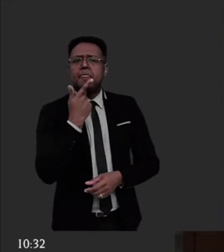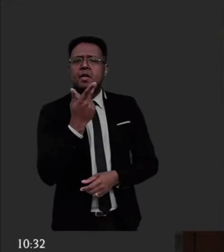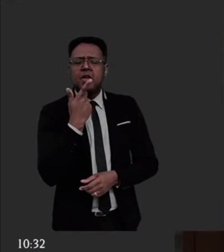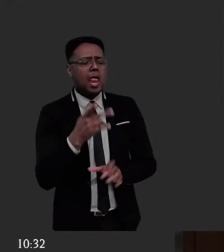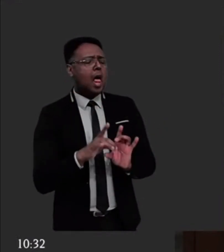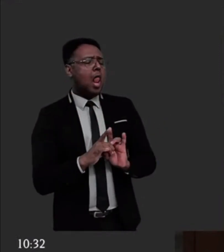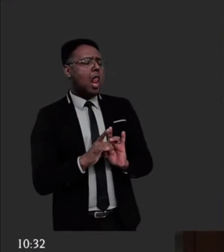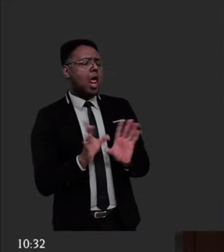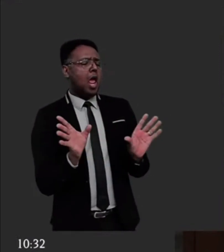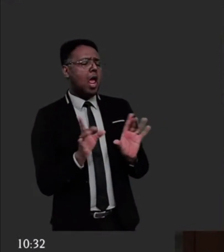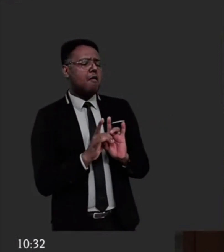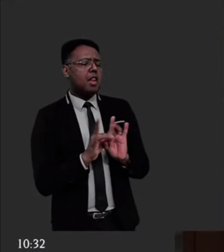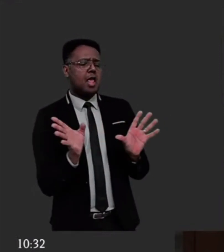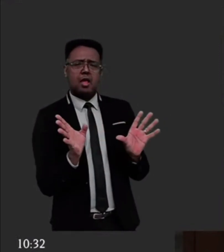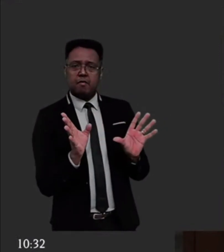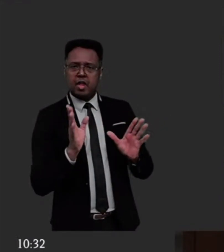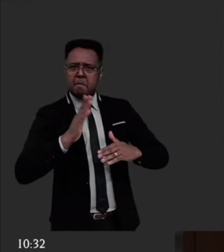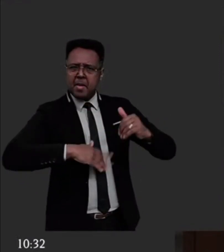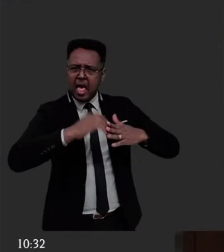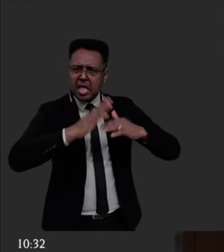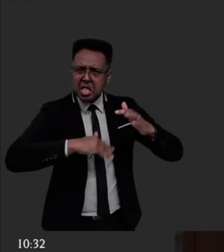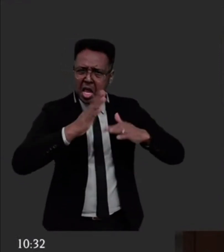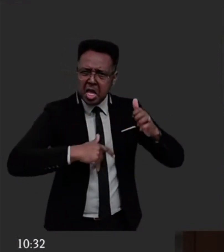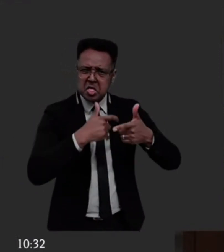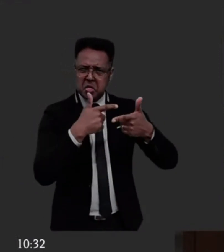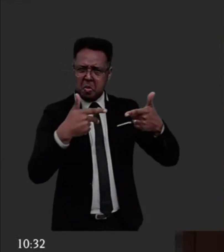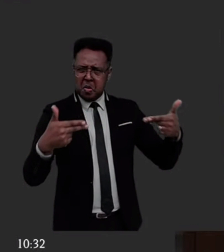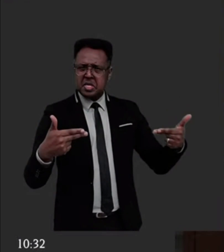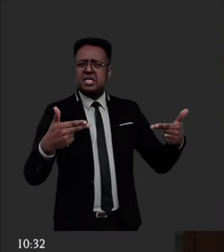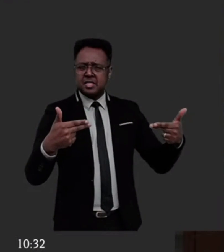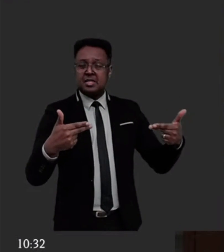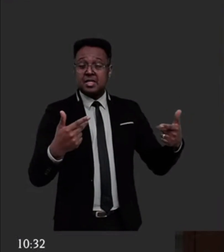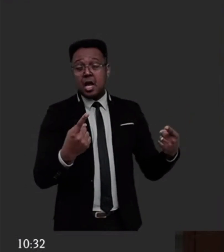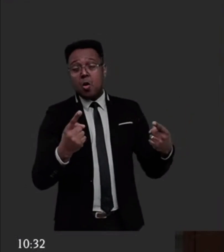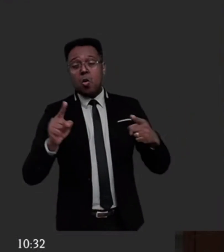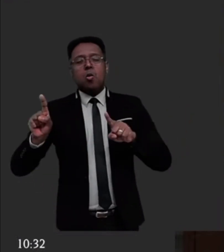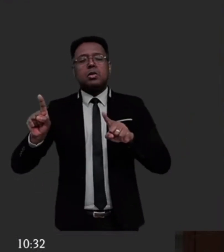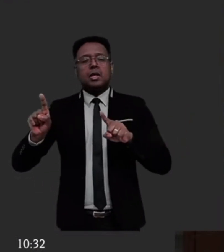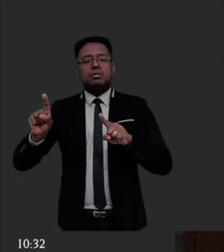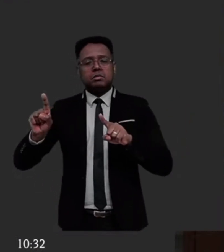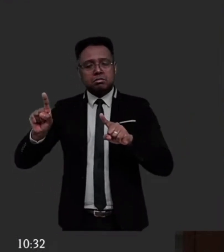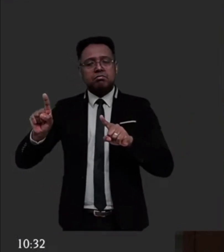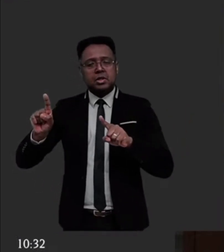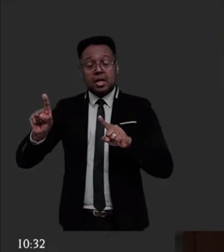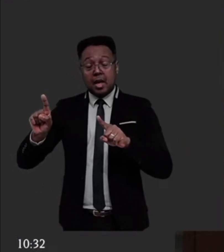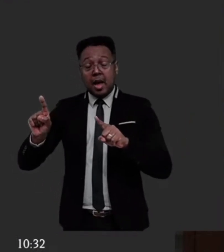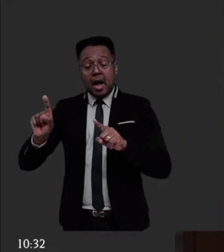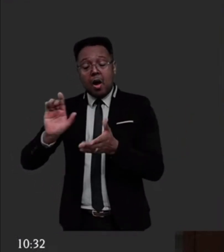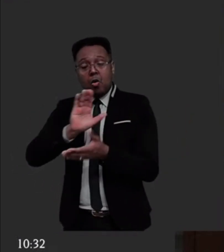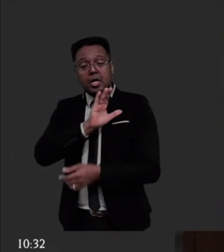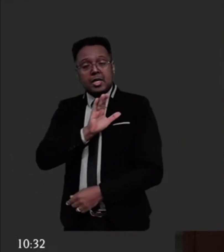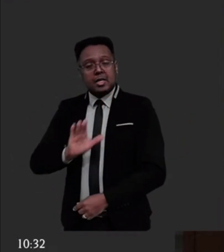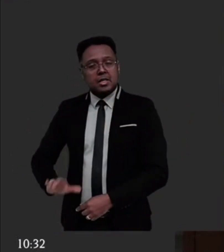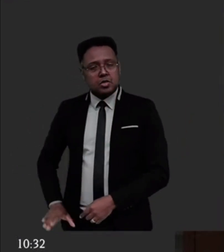nocivas à vida espiritual preconizadas por certos partidos políticos que ferem aos princípios de